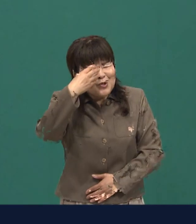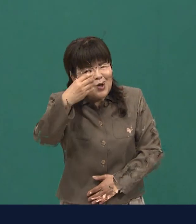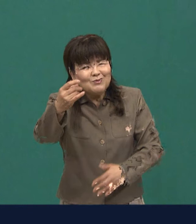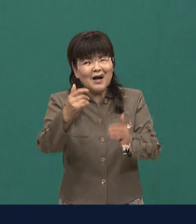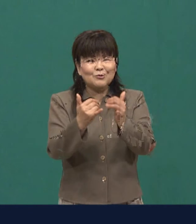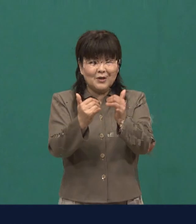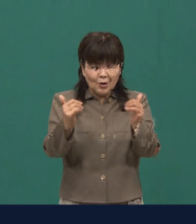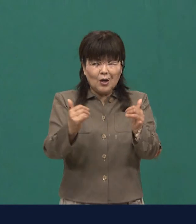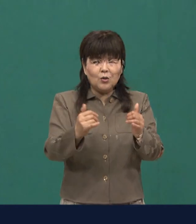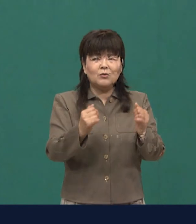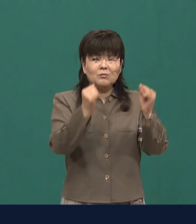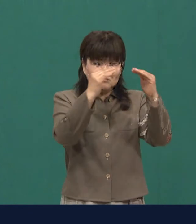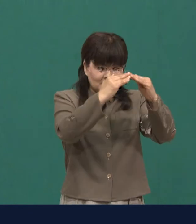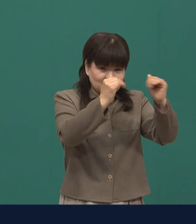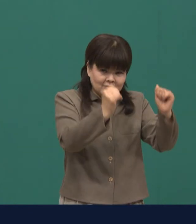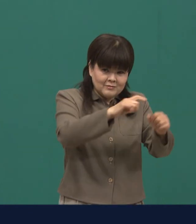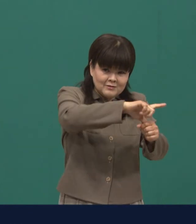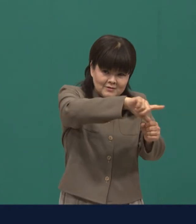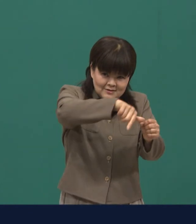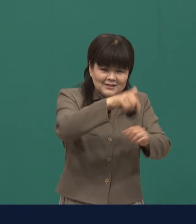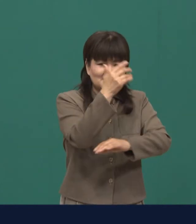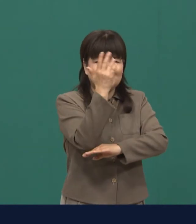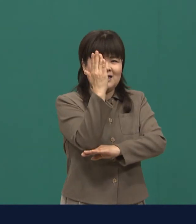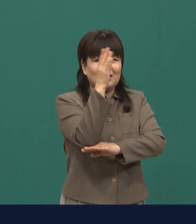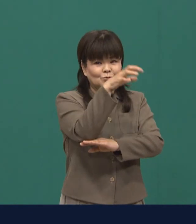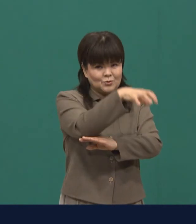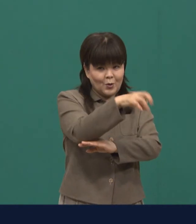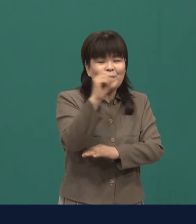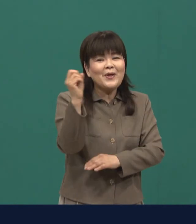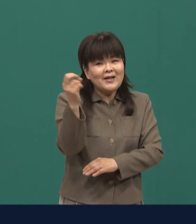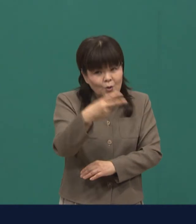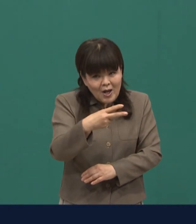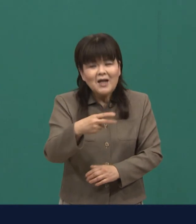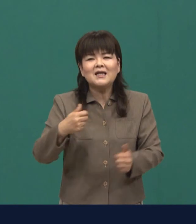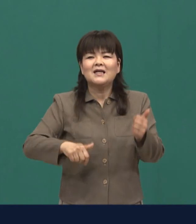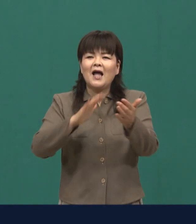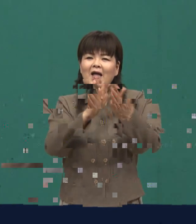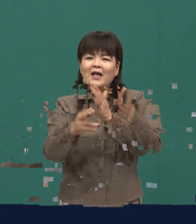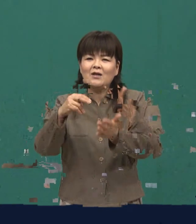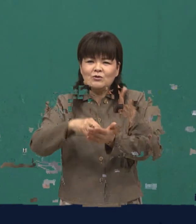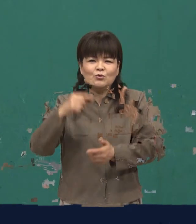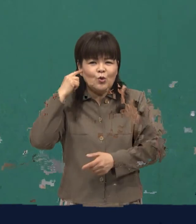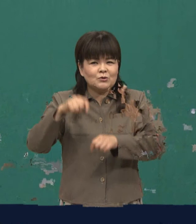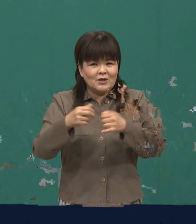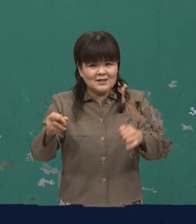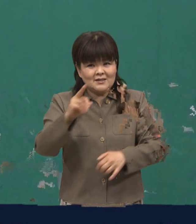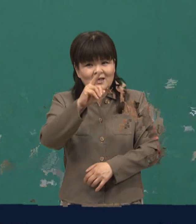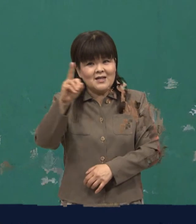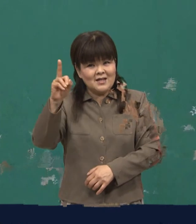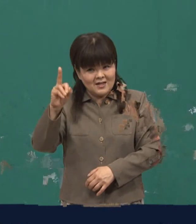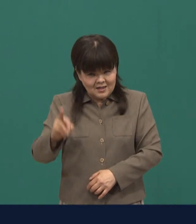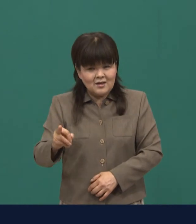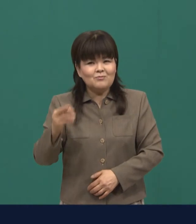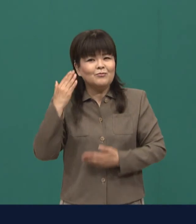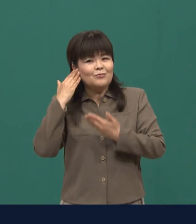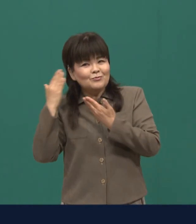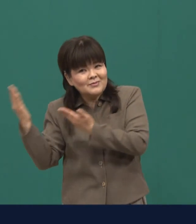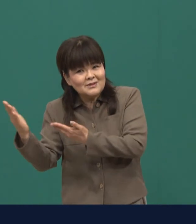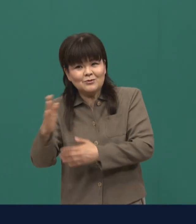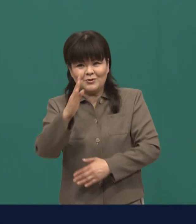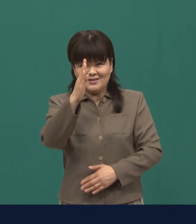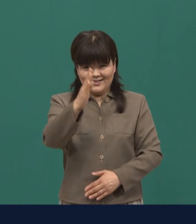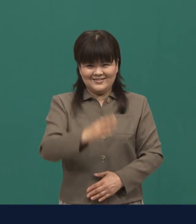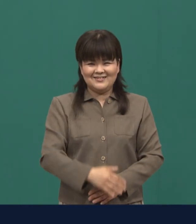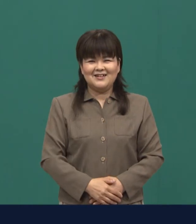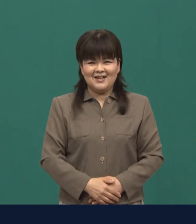手話に興味のある方は、お住まいの地域の役所または滋賀県立聴覚障害者センターへお